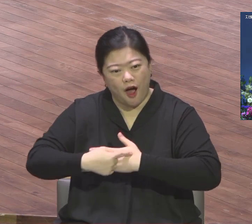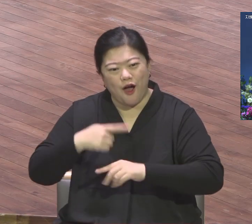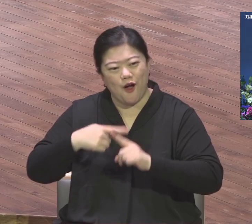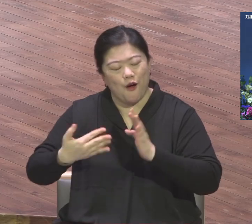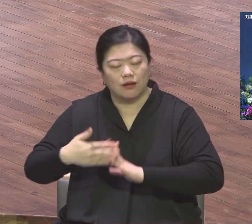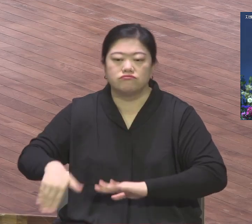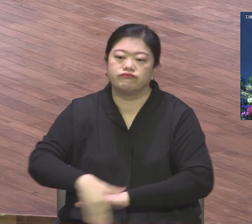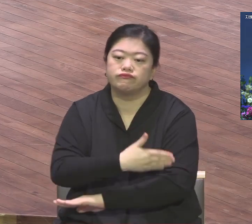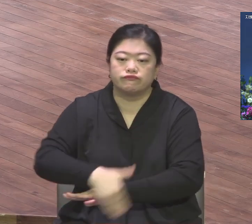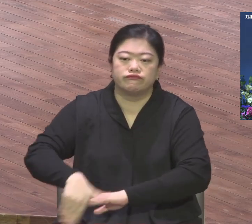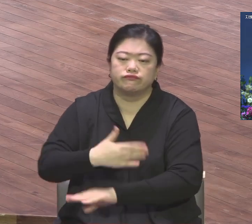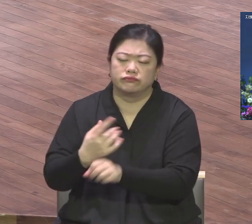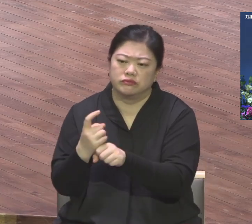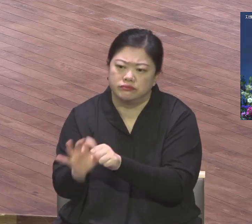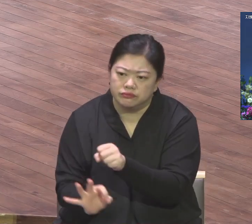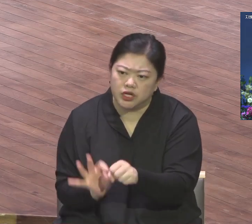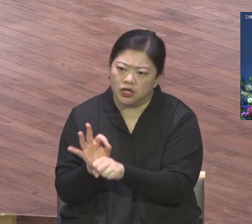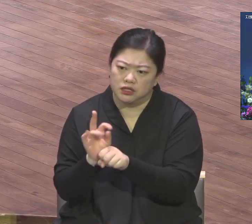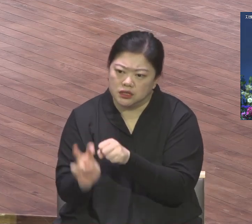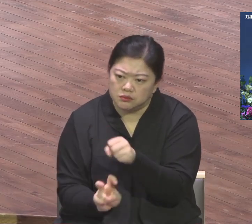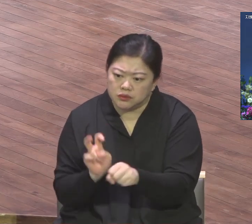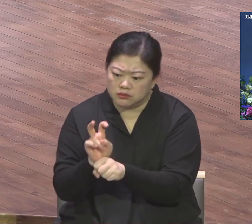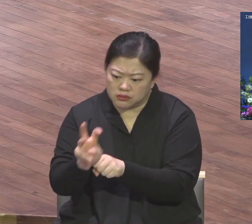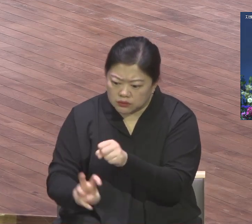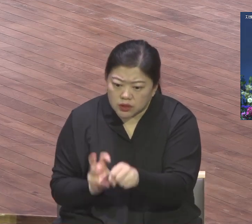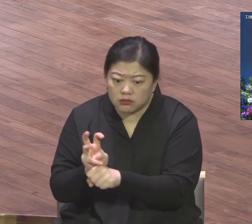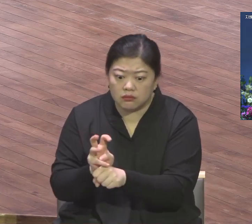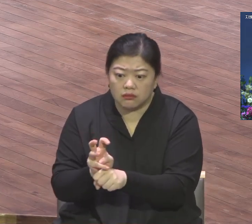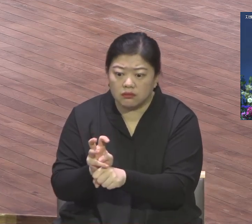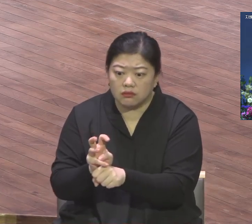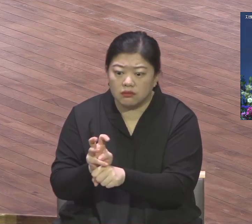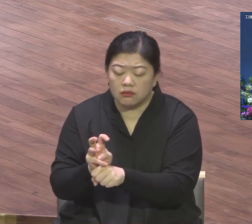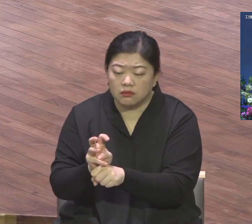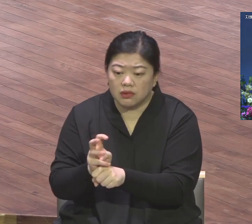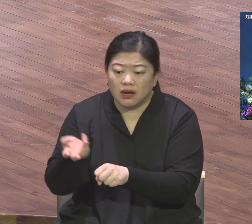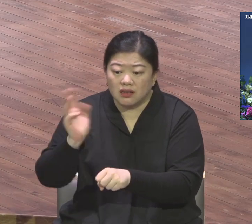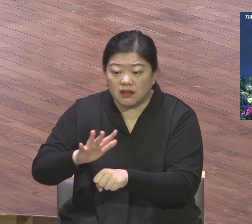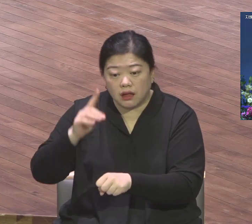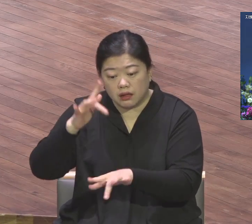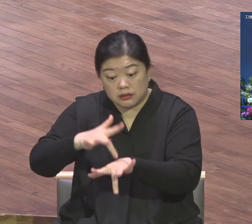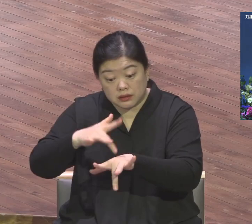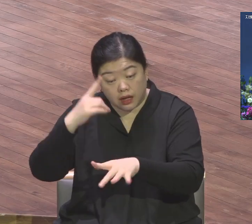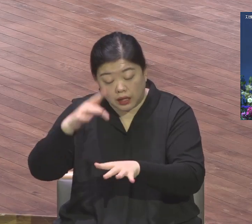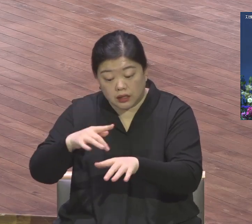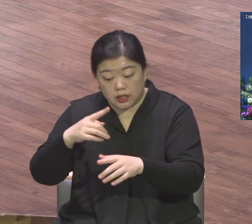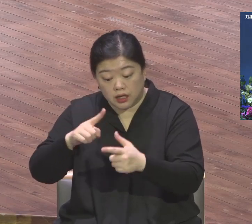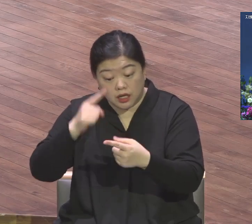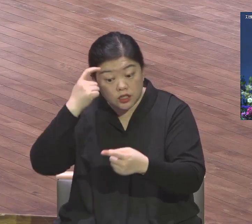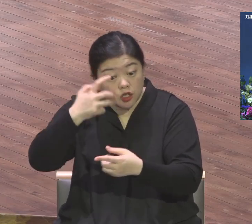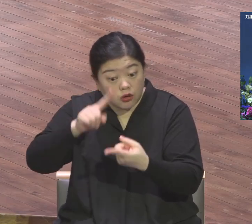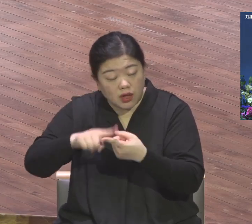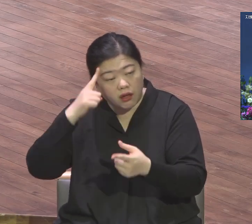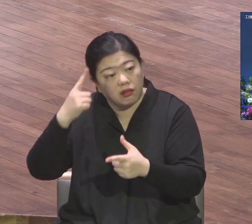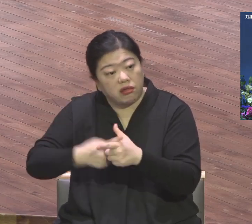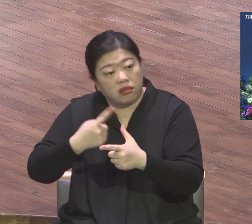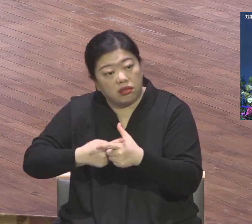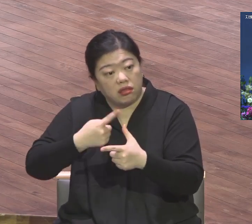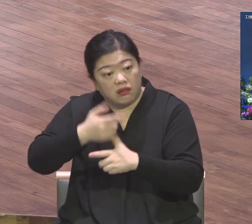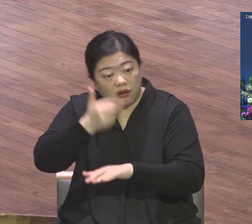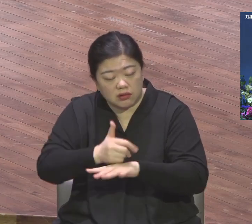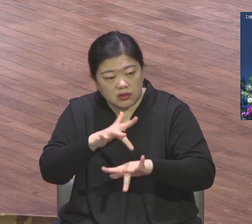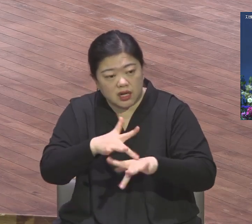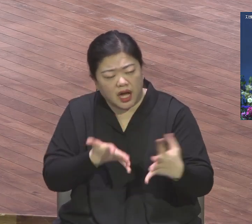마음이 빼앗기는데, 사단 심부름 하는데. 그러니까 허감 세력과 인적 싸움으로 사는 거지 신앙생활이